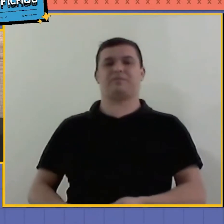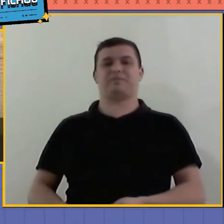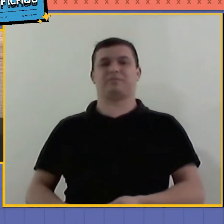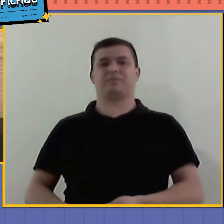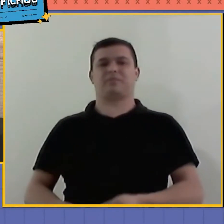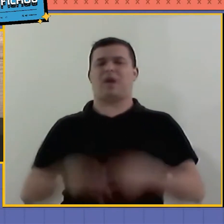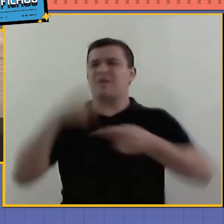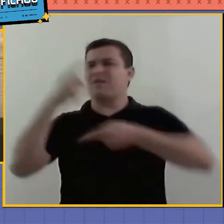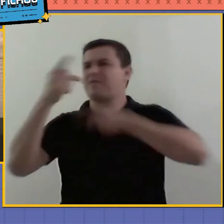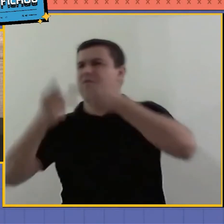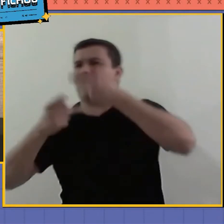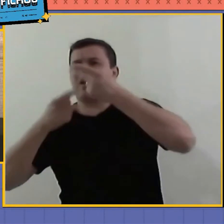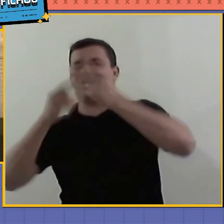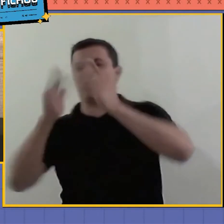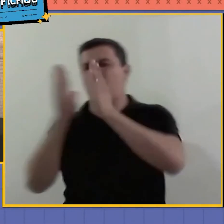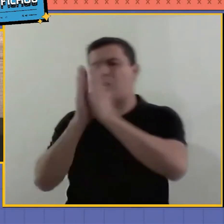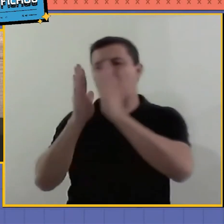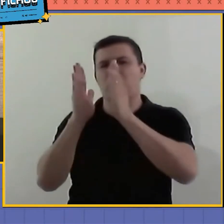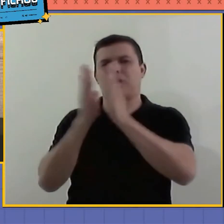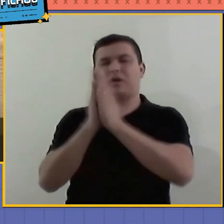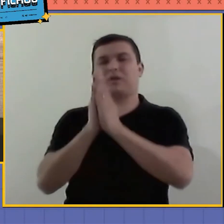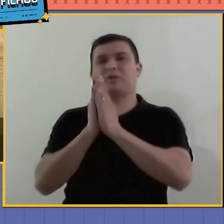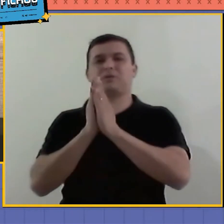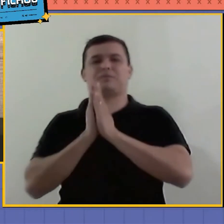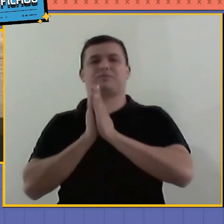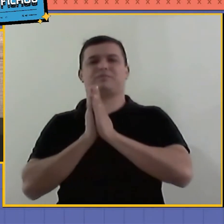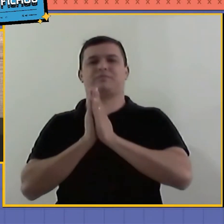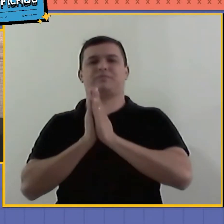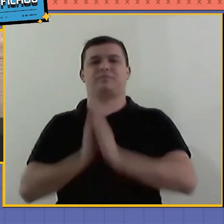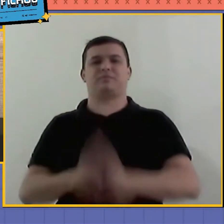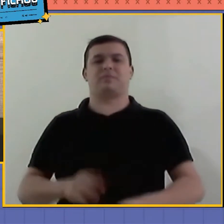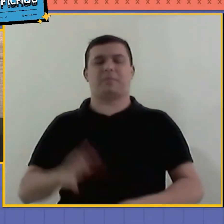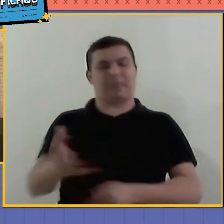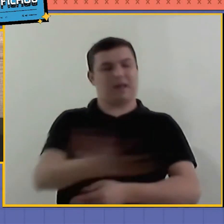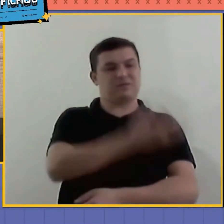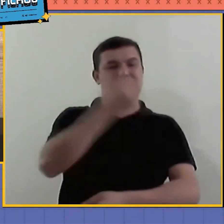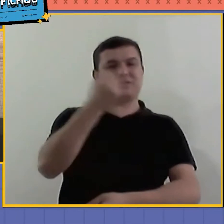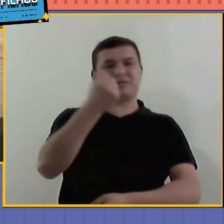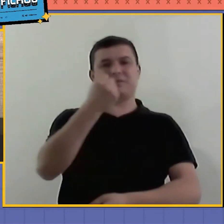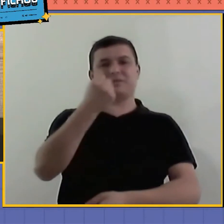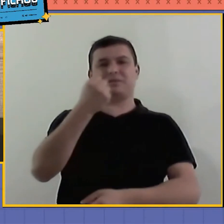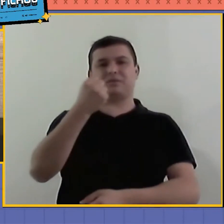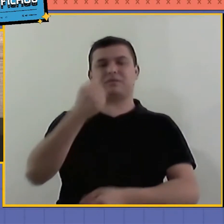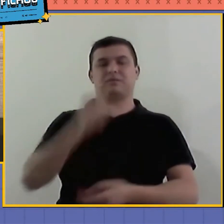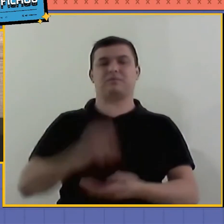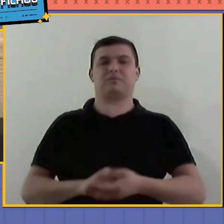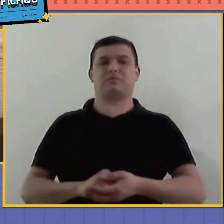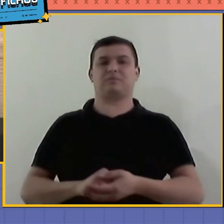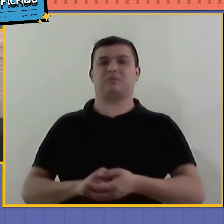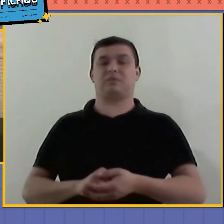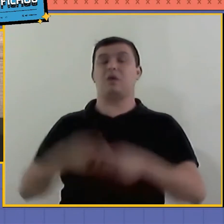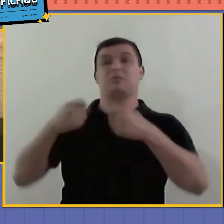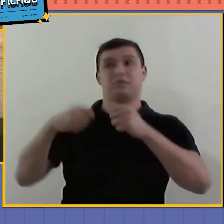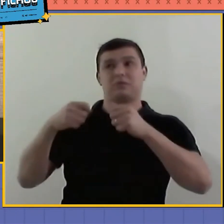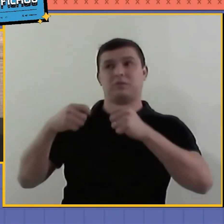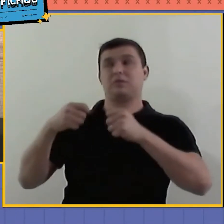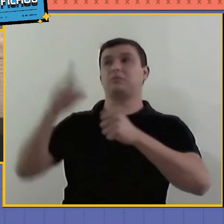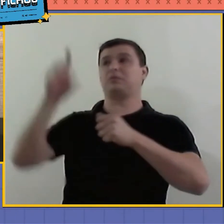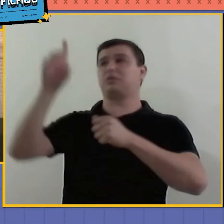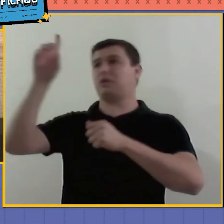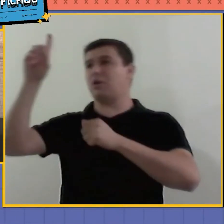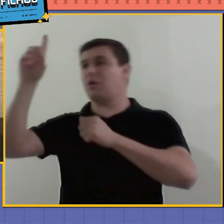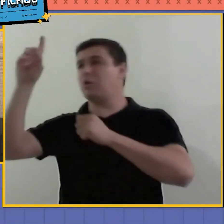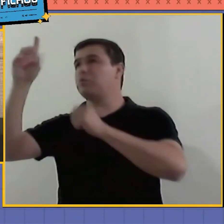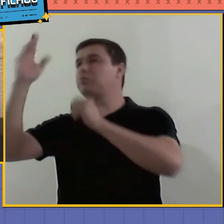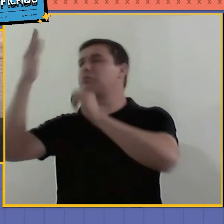vai orando com elas elas podem ser salvas se desenvolva a sua intimidade com Deus tá nossos